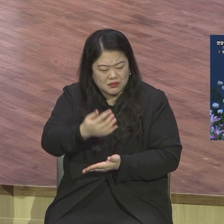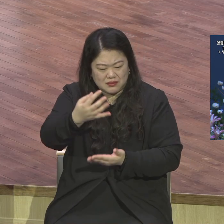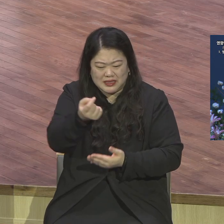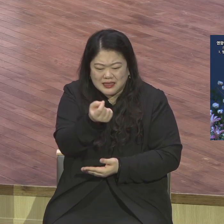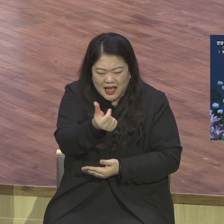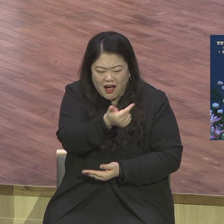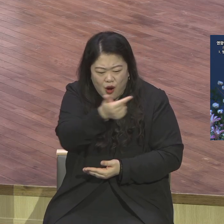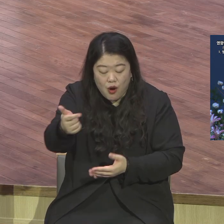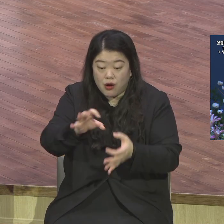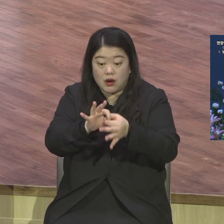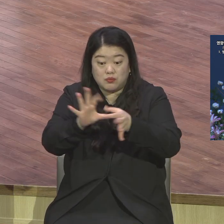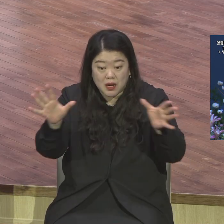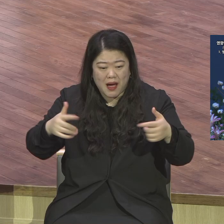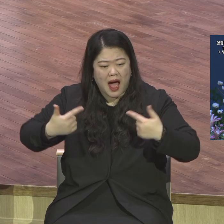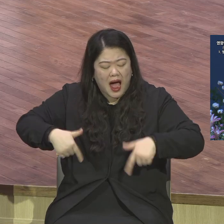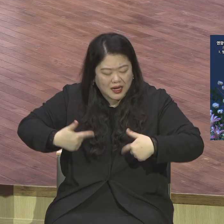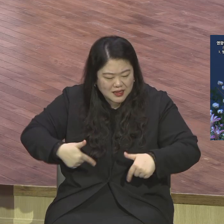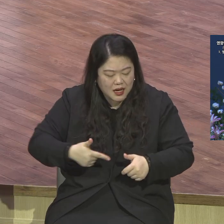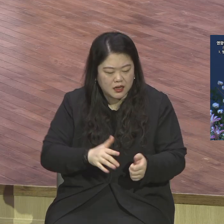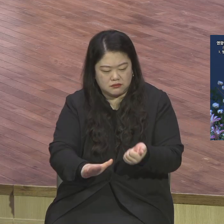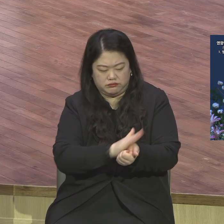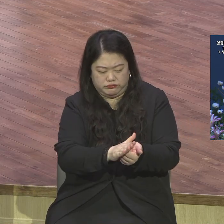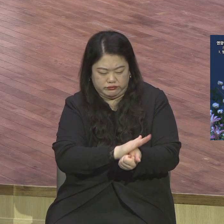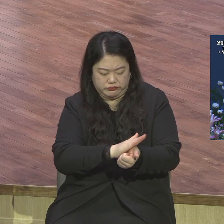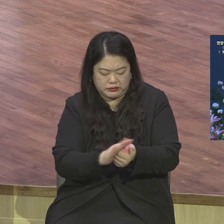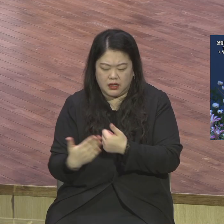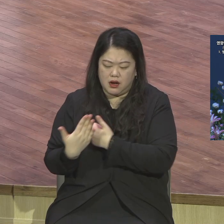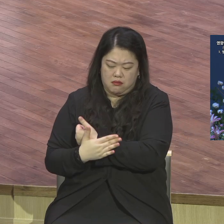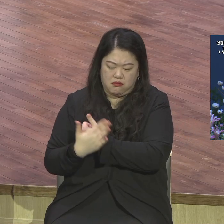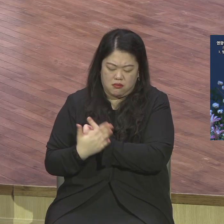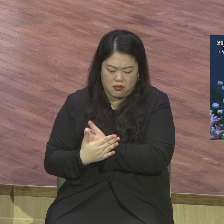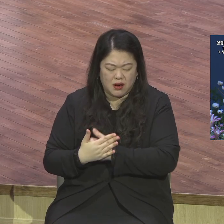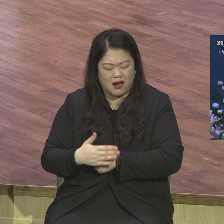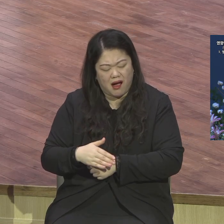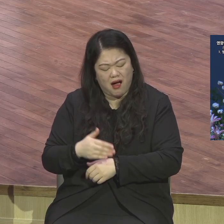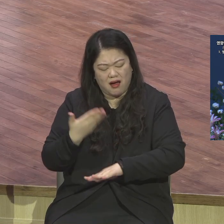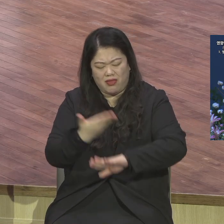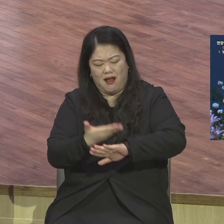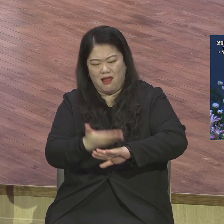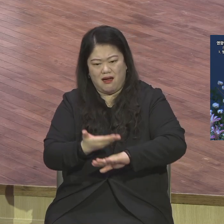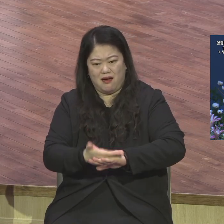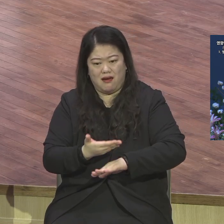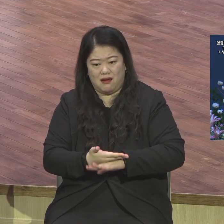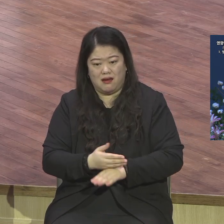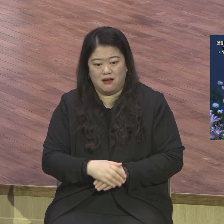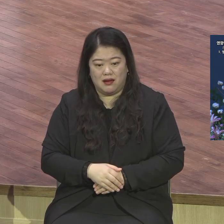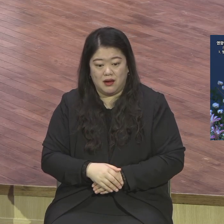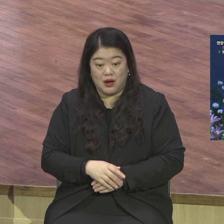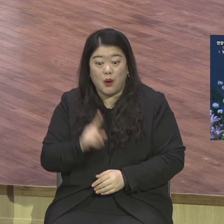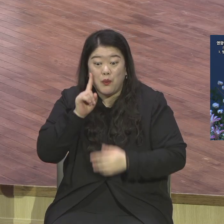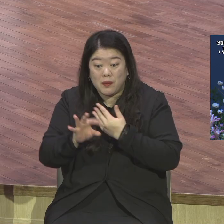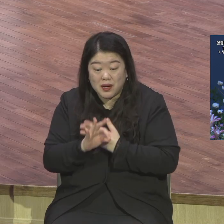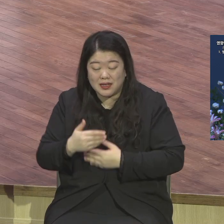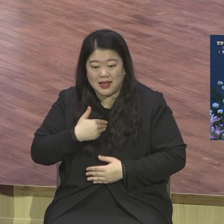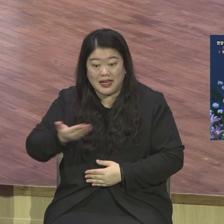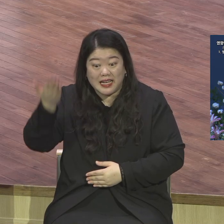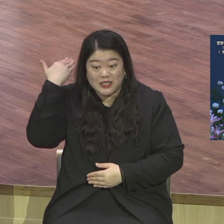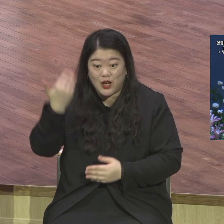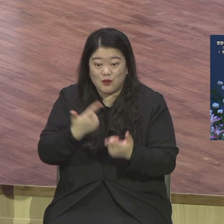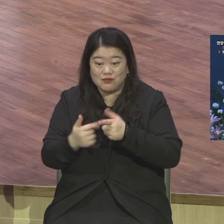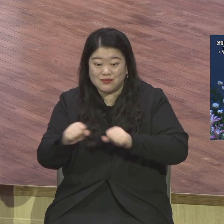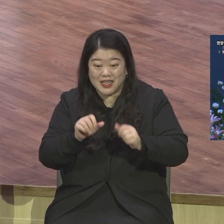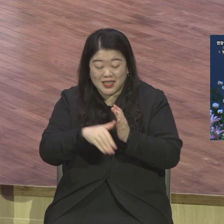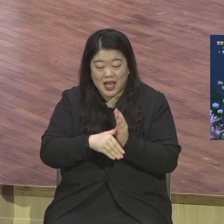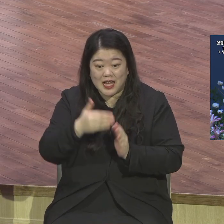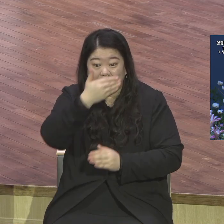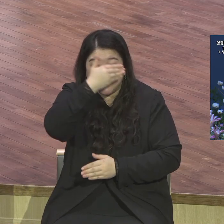대접하고 살고 평생 얻어먹는 사람은 평생 얻어먹고 살아. 왜냐 하도 이 청년들 보니까요. 그러니까 청년